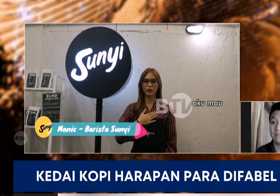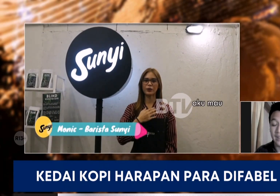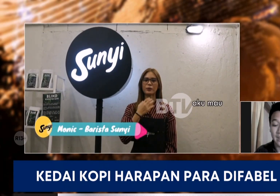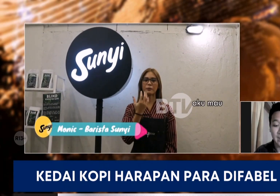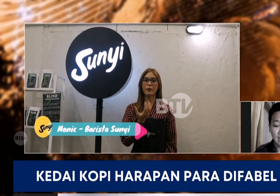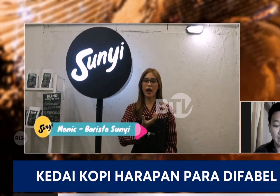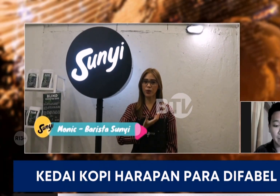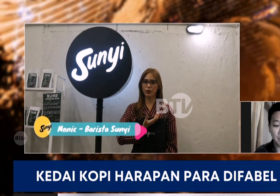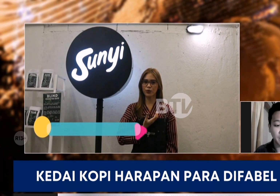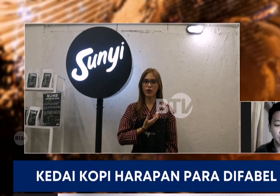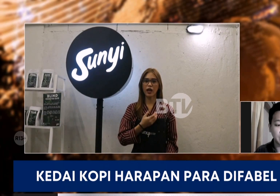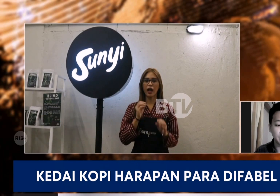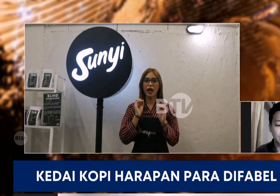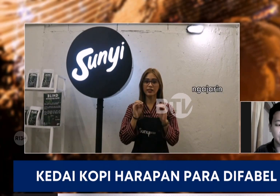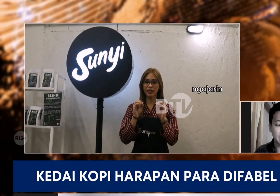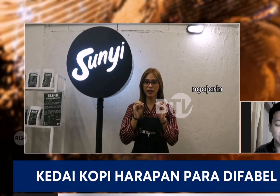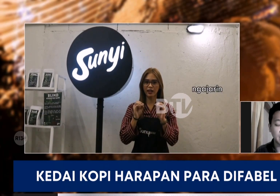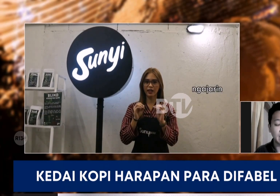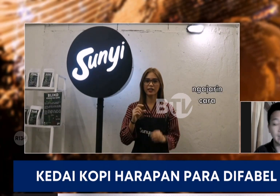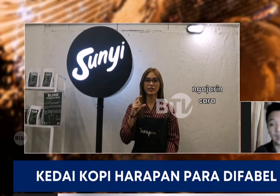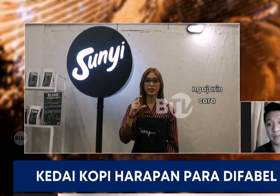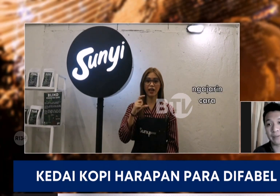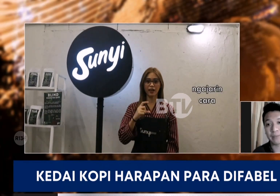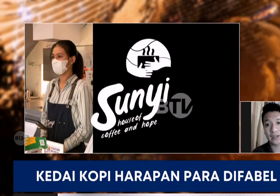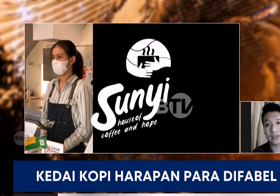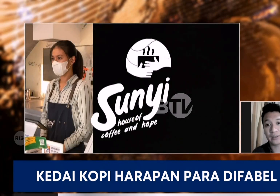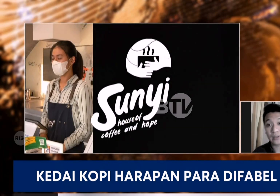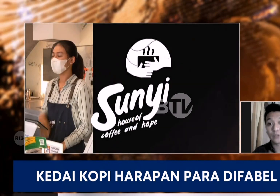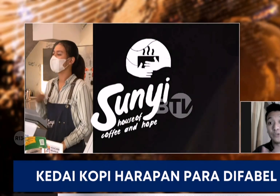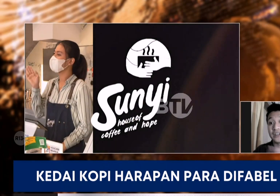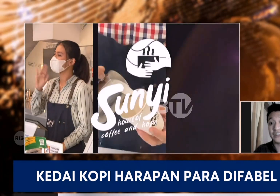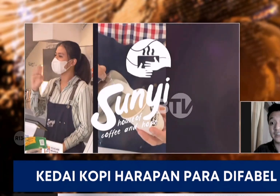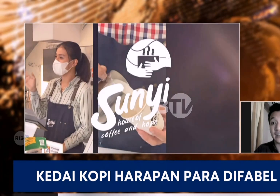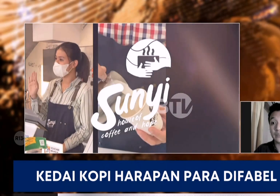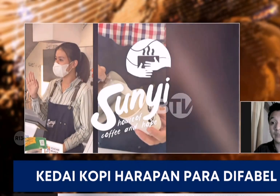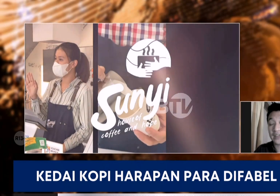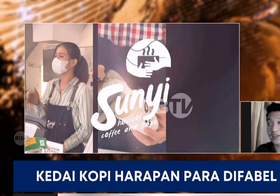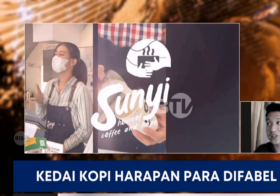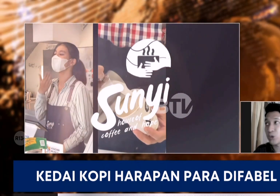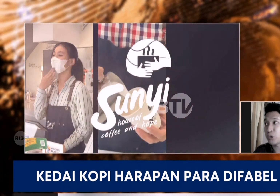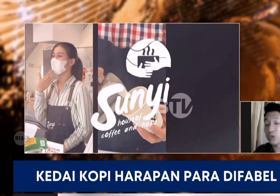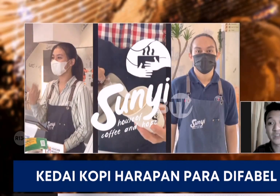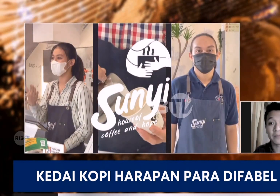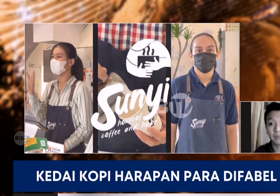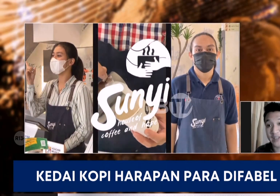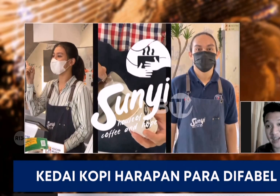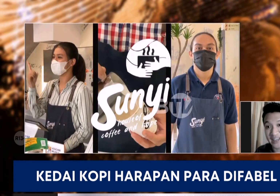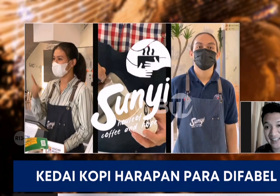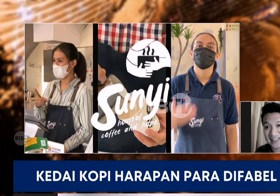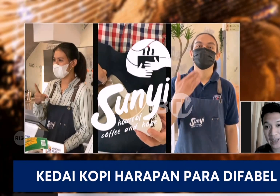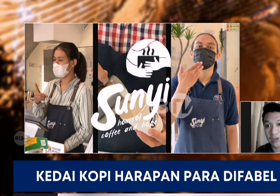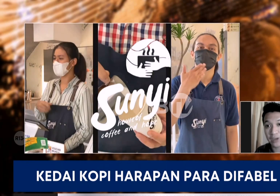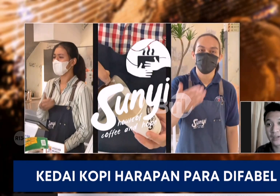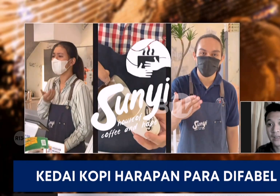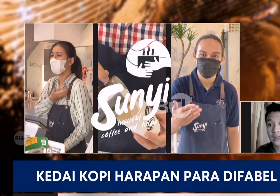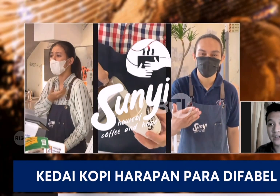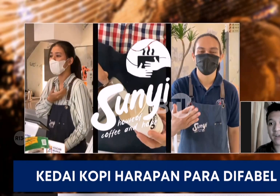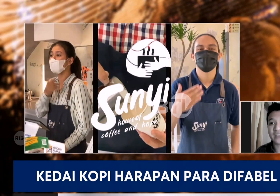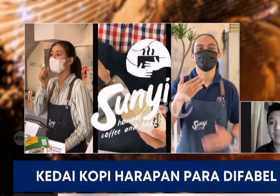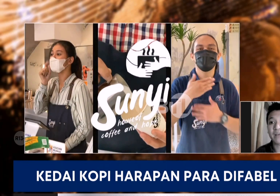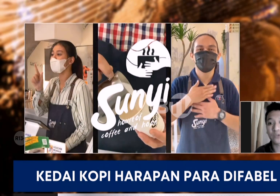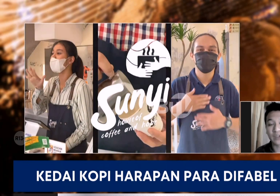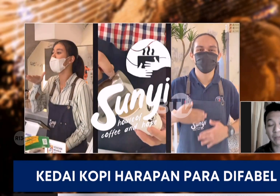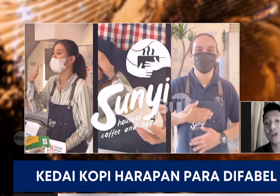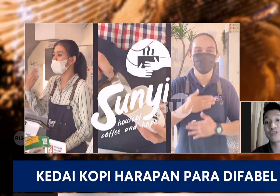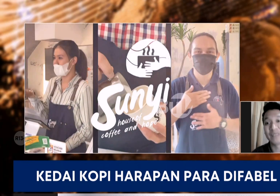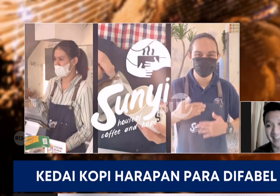drop lah. Tapi waktu itu saya juga sadar, memang dunia digital itu kan adalah sesuatu yang wajib dipelajari ya. Kita emang